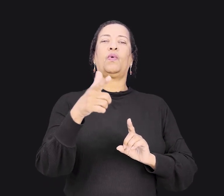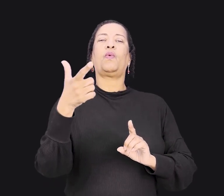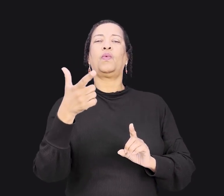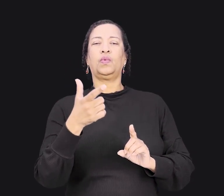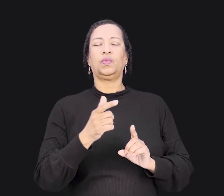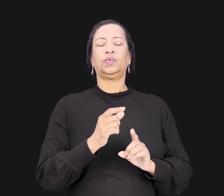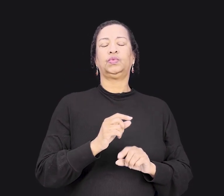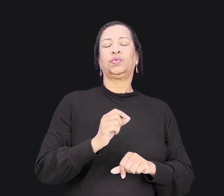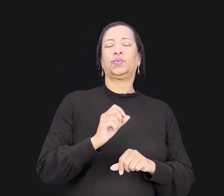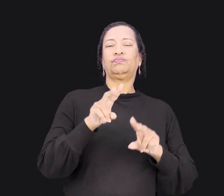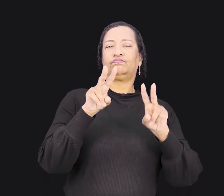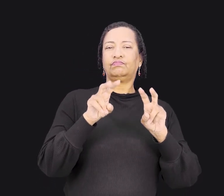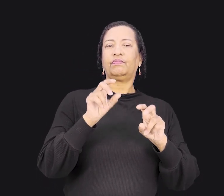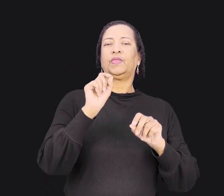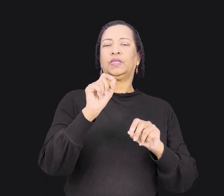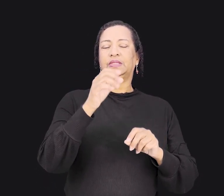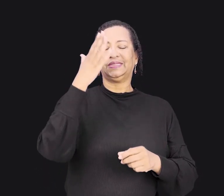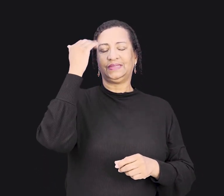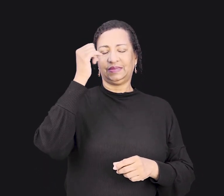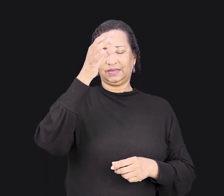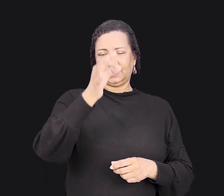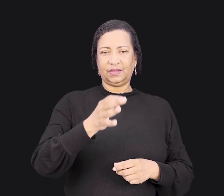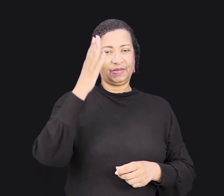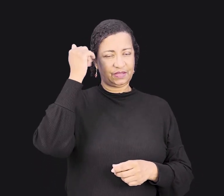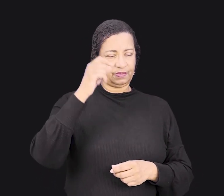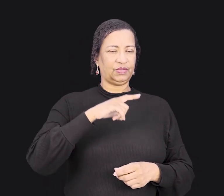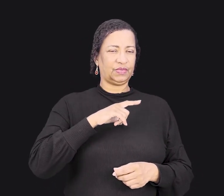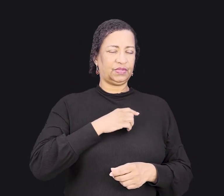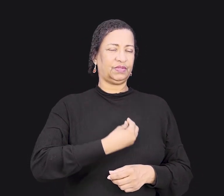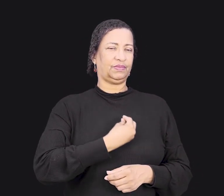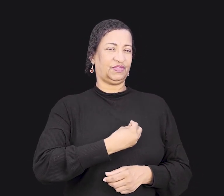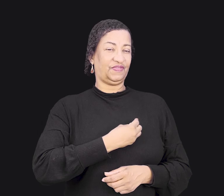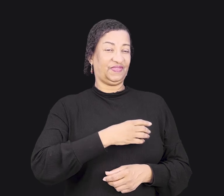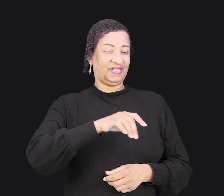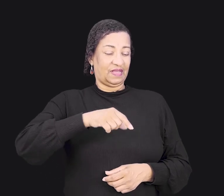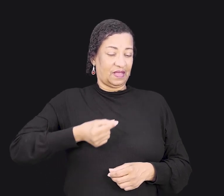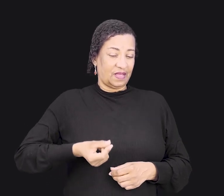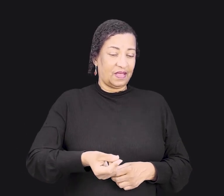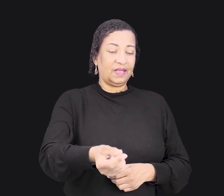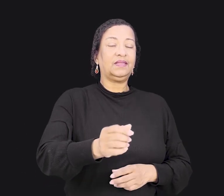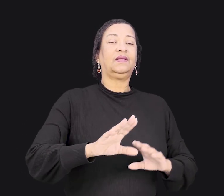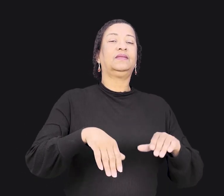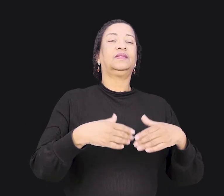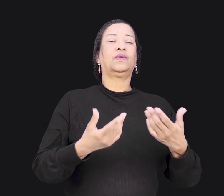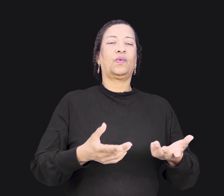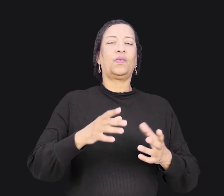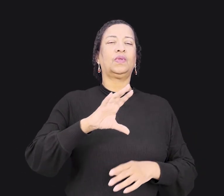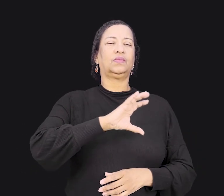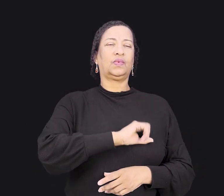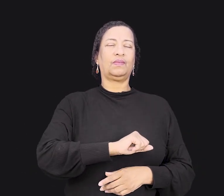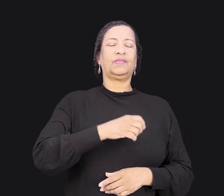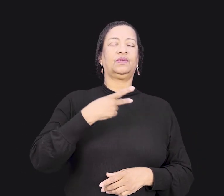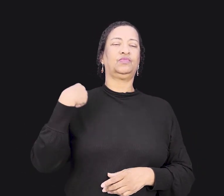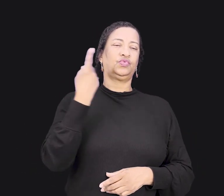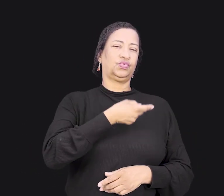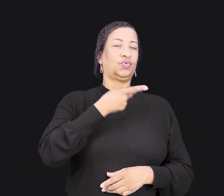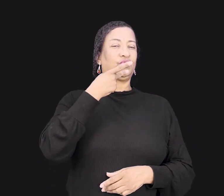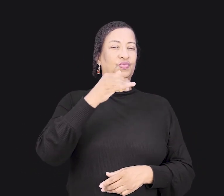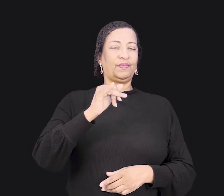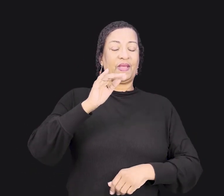da certeza. Sabemos que temos a vida eterna quando amamos nosso Pai, mais do que amamos o mundo. Esta passagem do capítulo 2 é